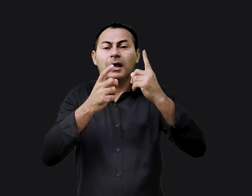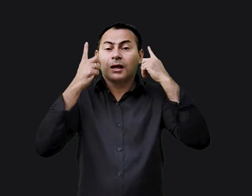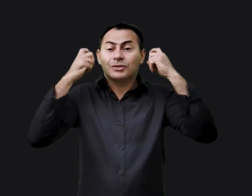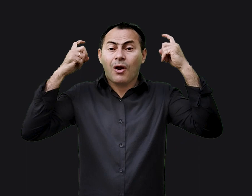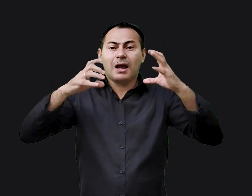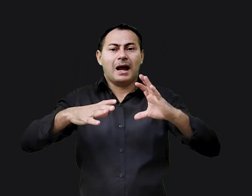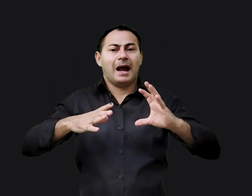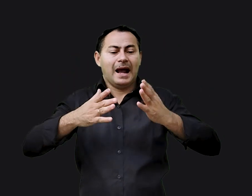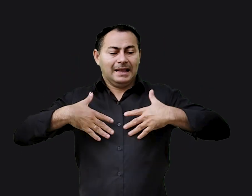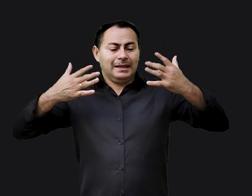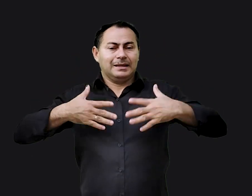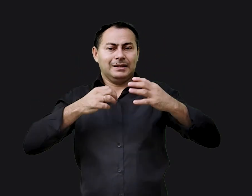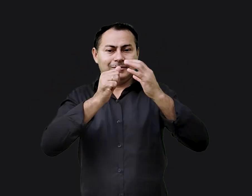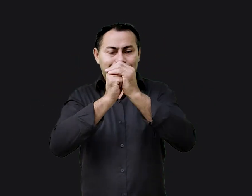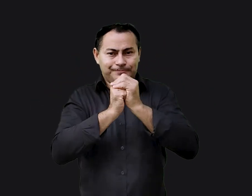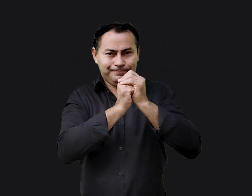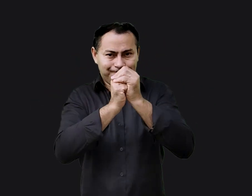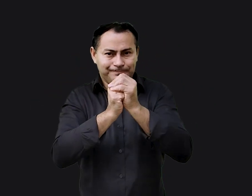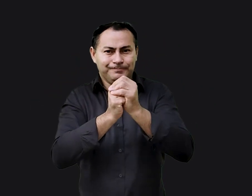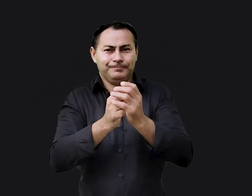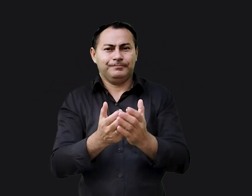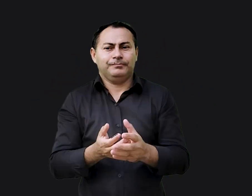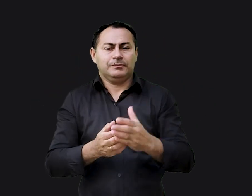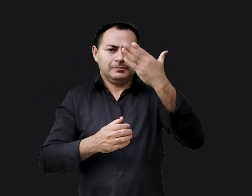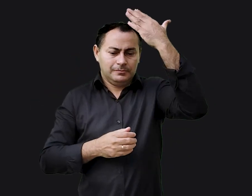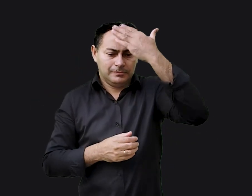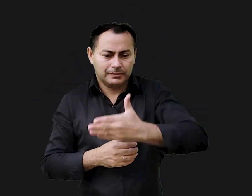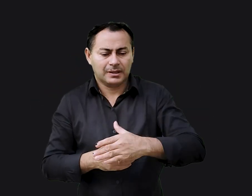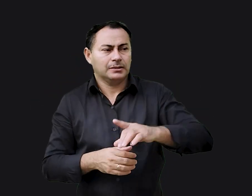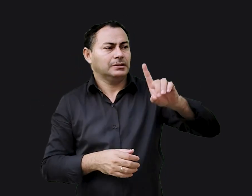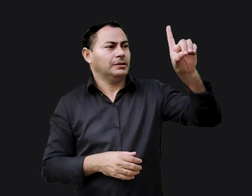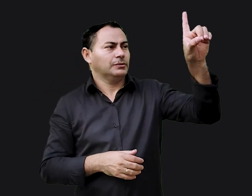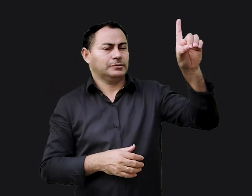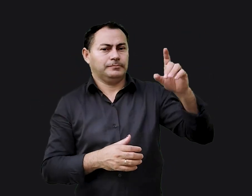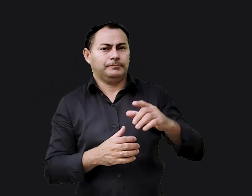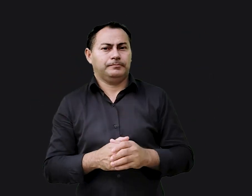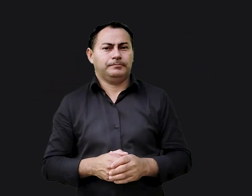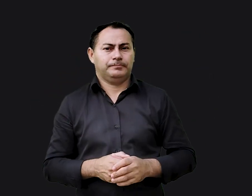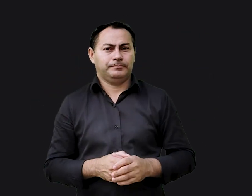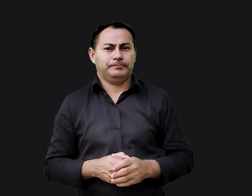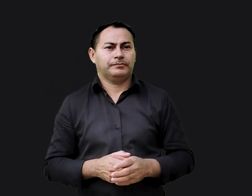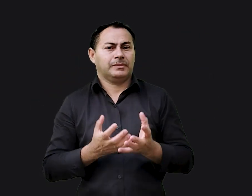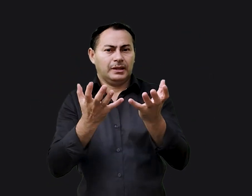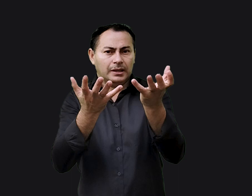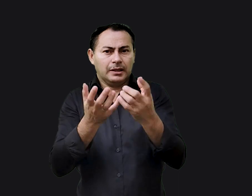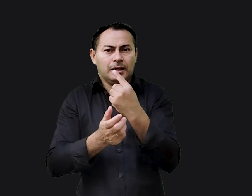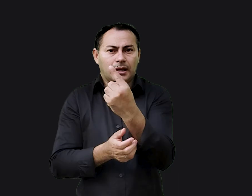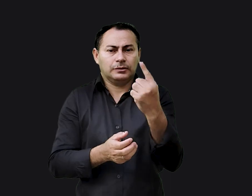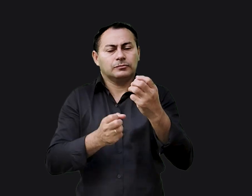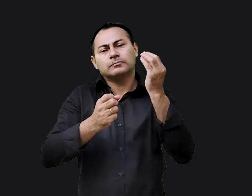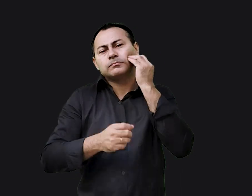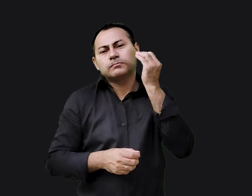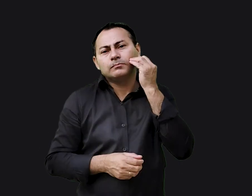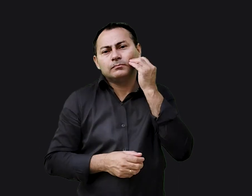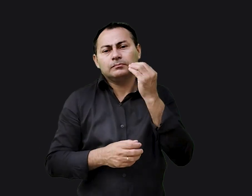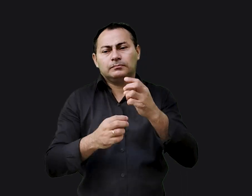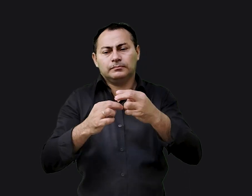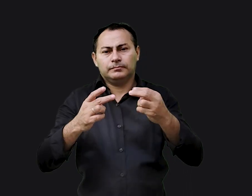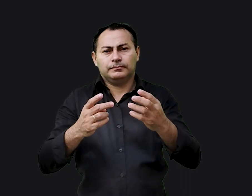sons de alegria e de adoração na presença de Deus ele quer que cada um Experimente